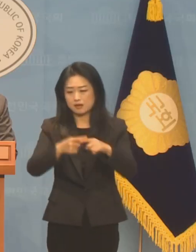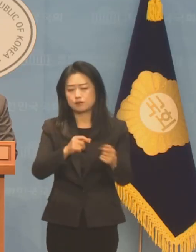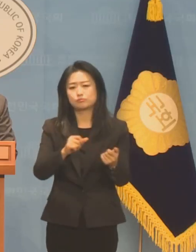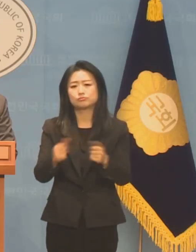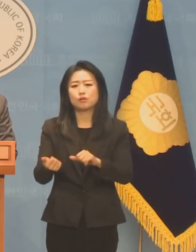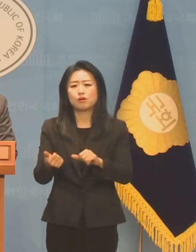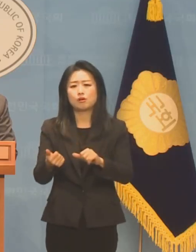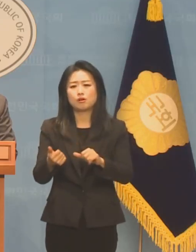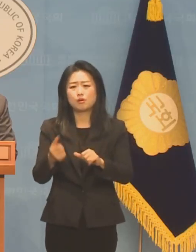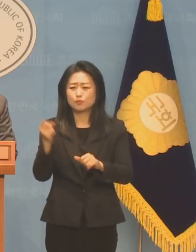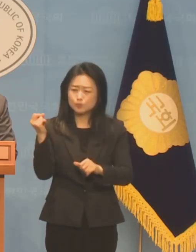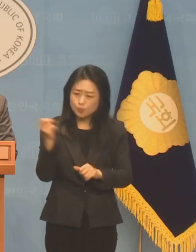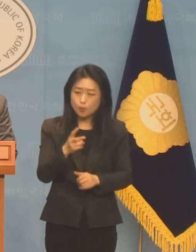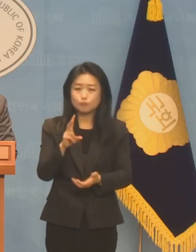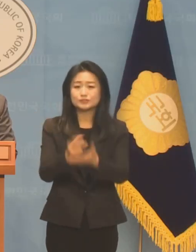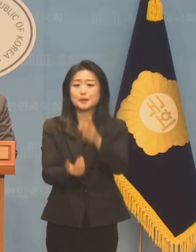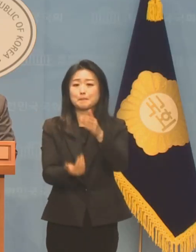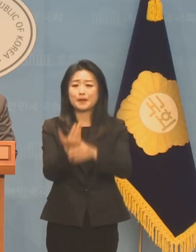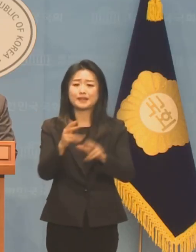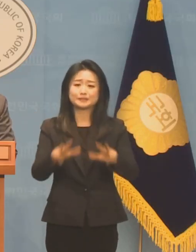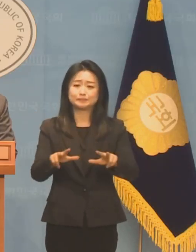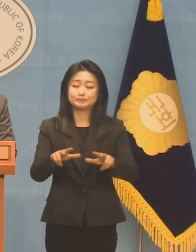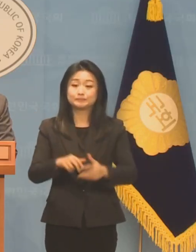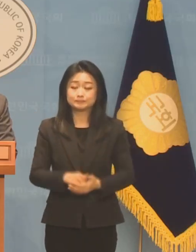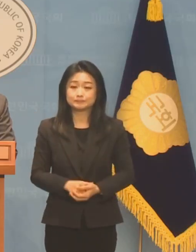비슷한 사고가 또 발생한 것입니다.